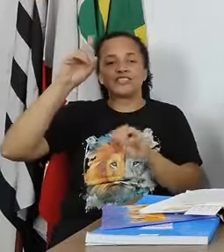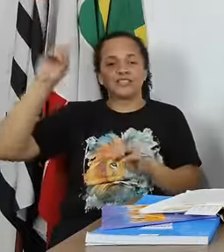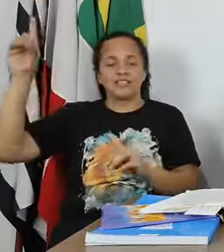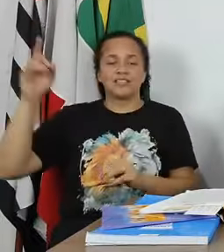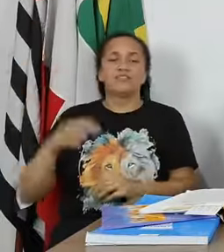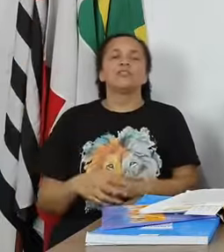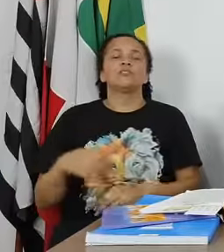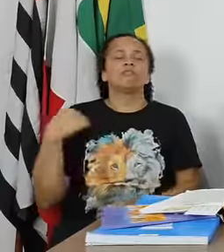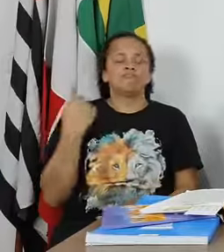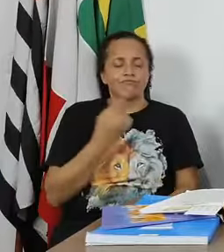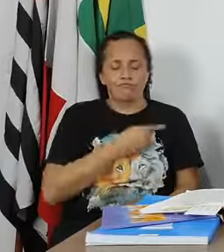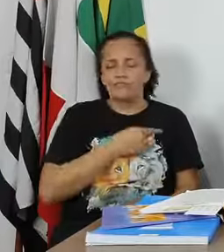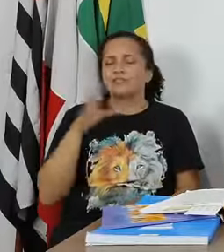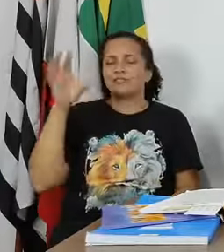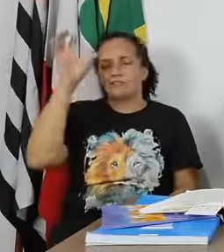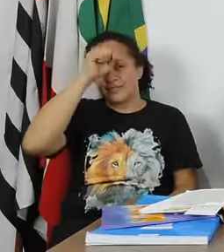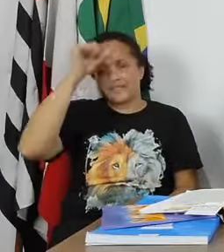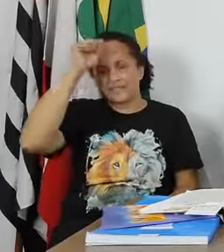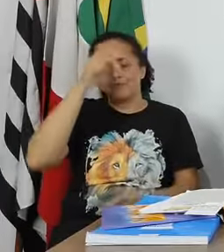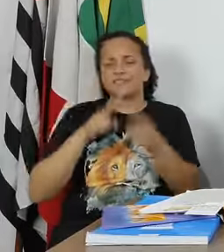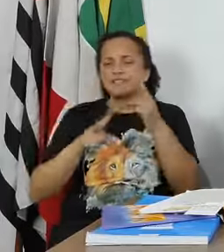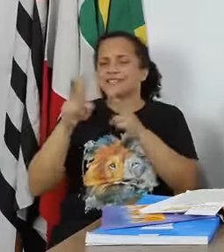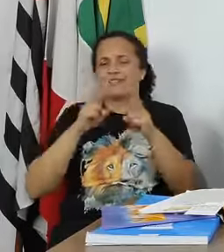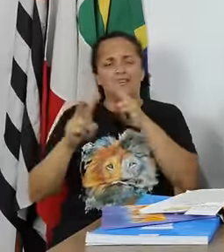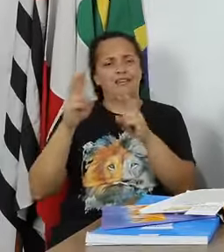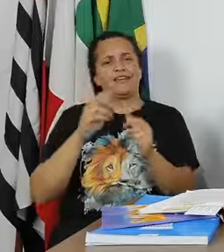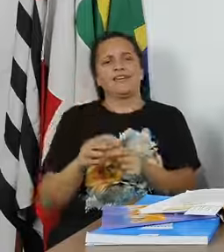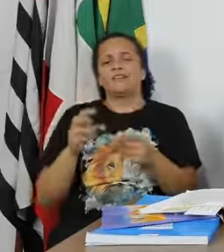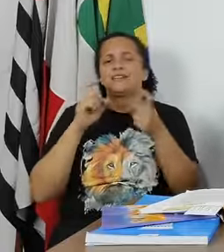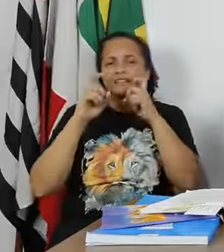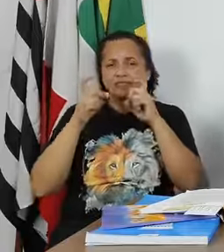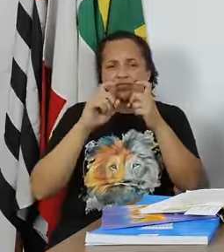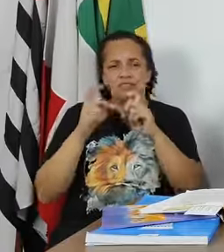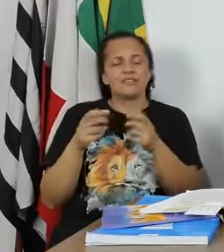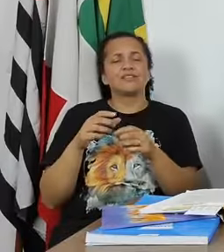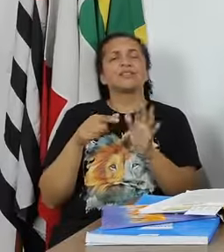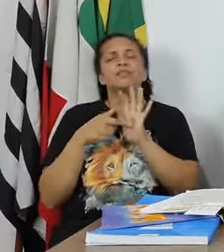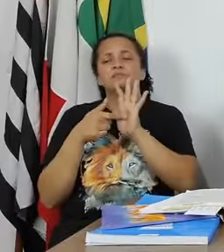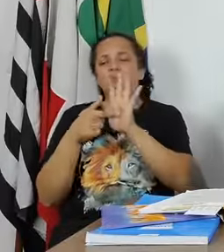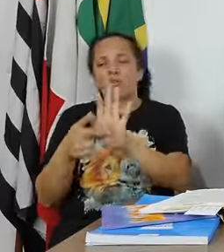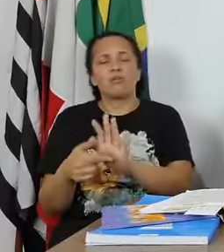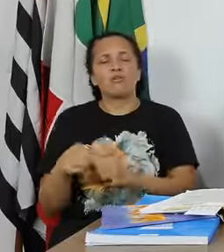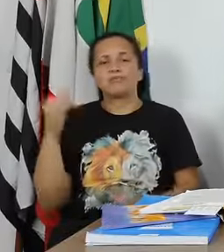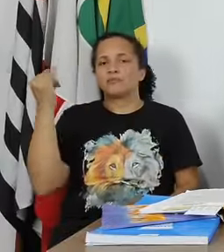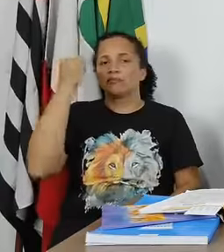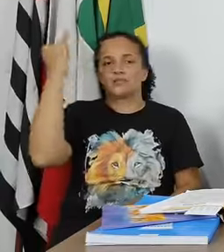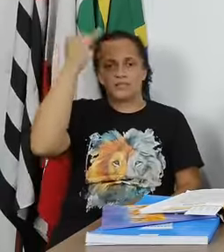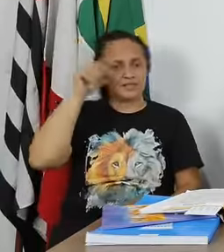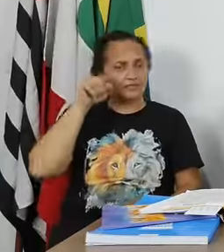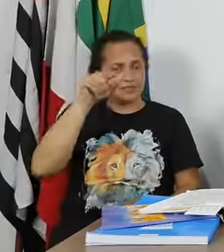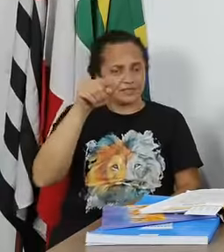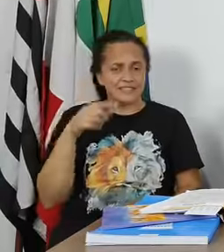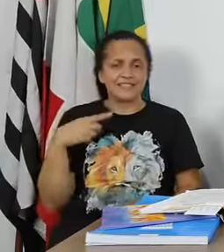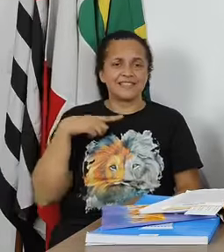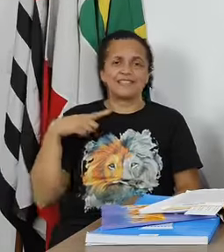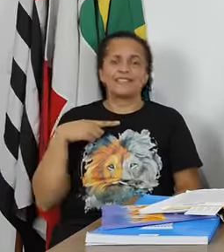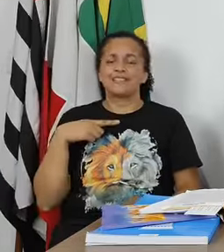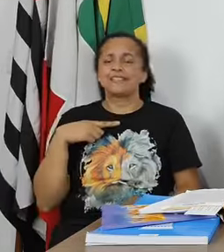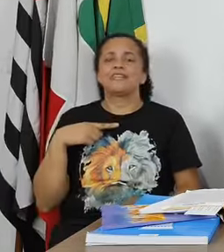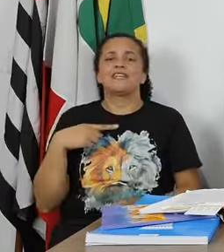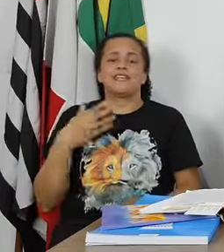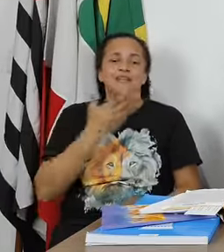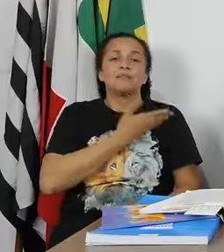ensina muito, todos os dias, todas as reuniões. Por quê? Porque isso tem importância. Relacionamento com o Espírito Santo, isso tem